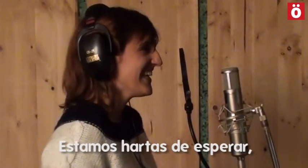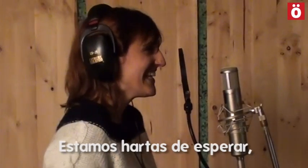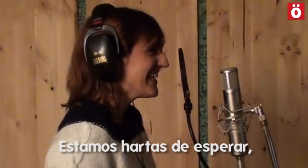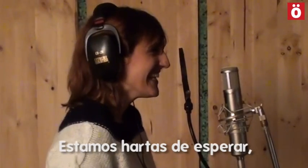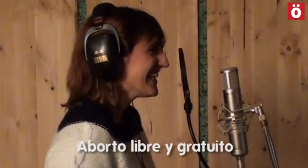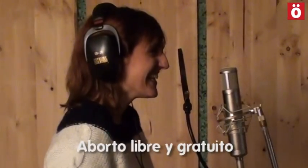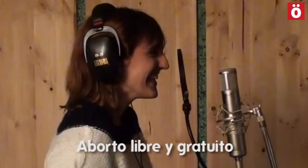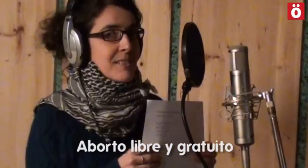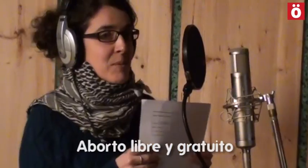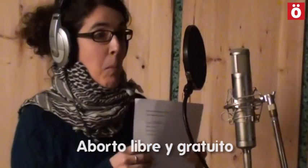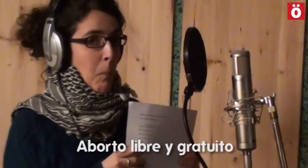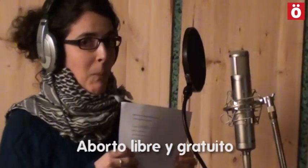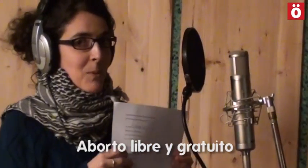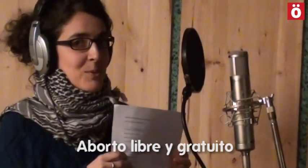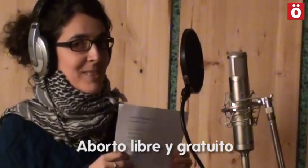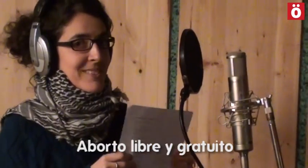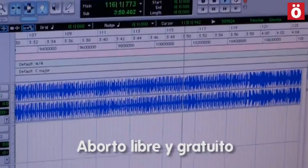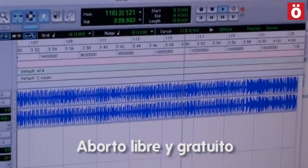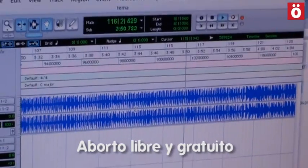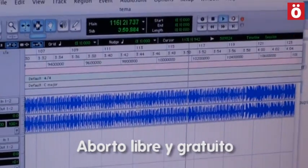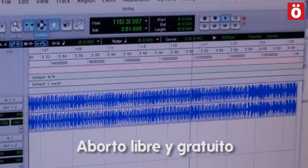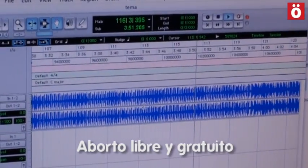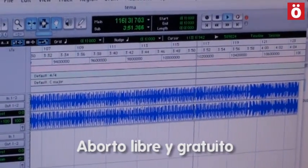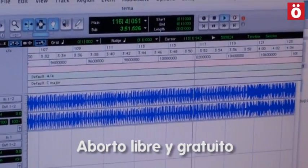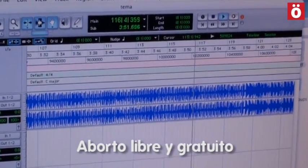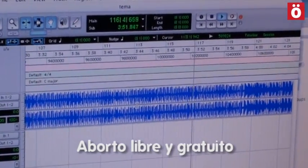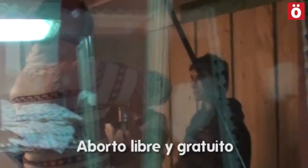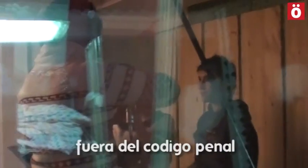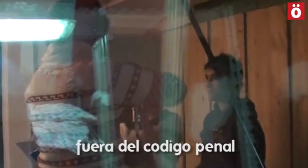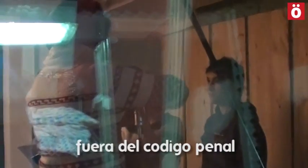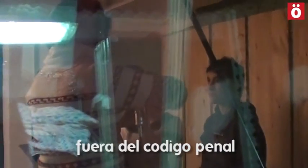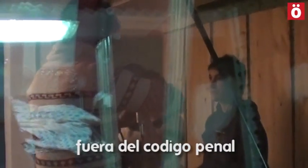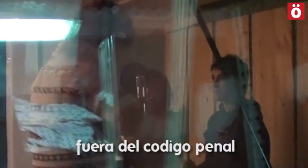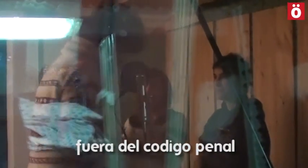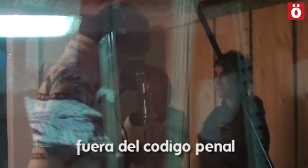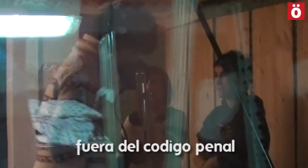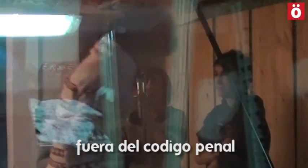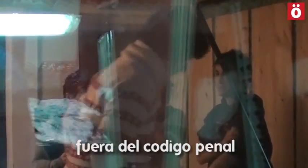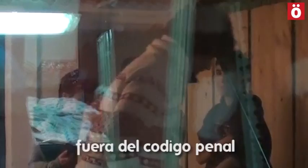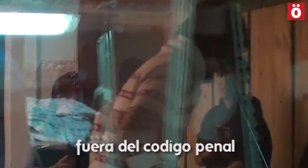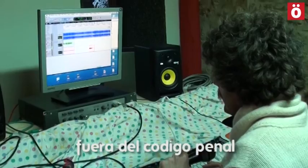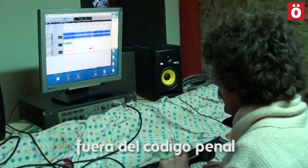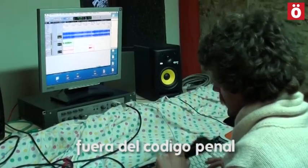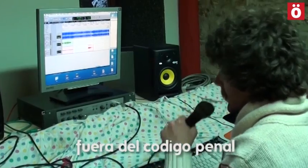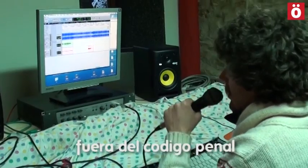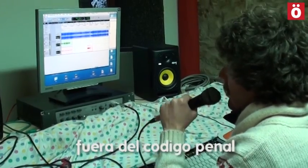Aborto libre, hirra zuhiko, huela del Código Penal